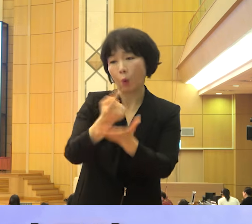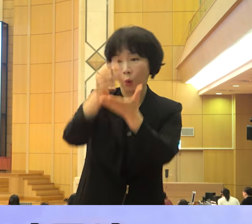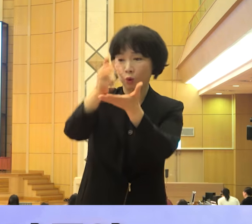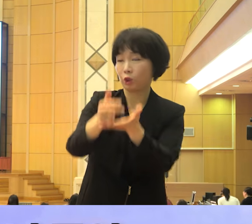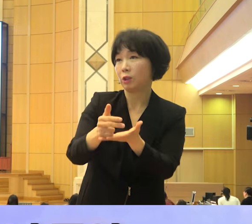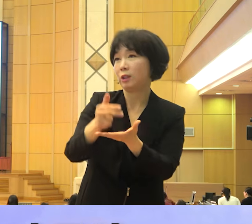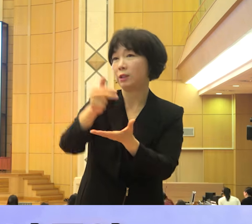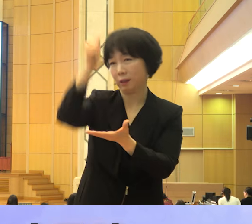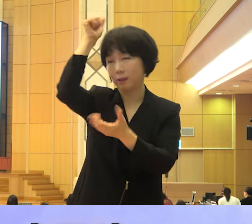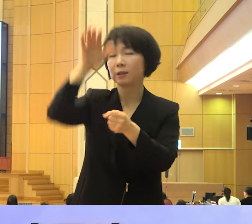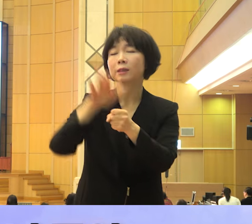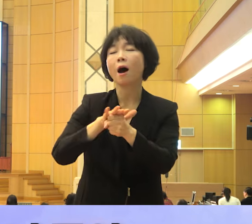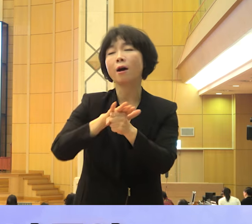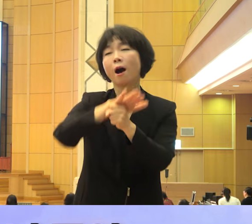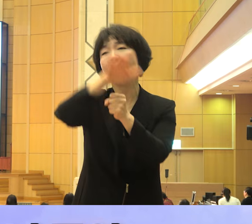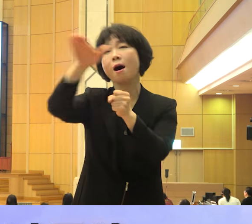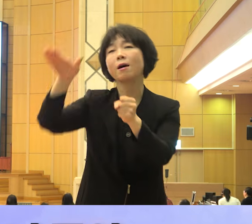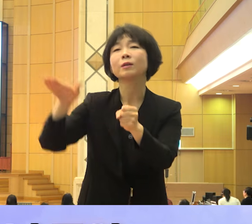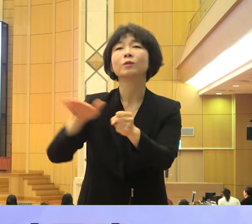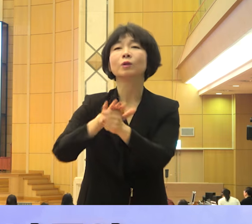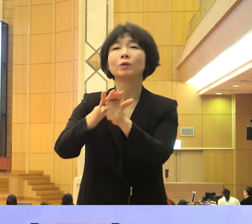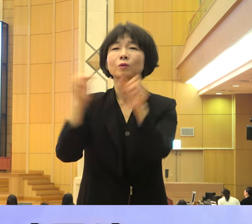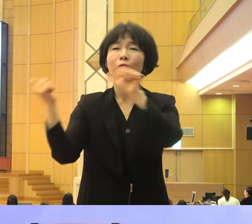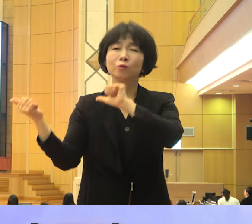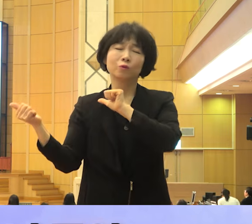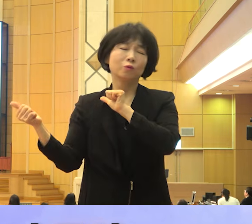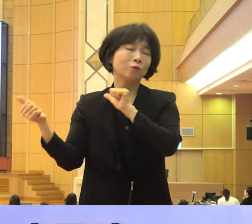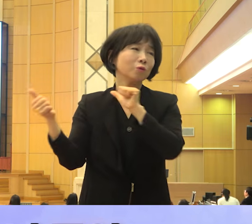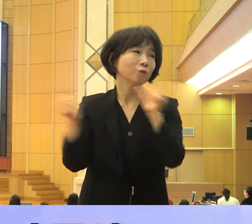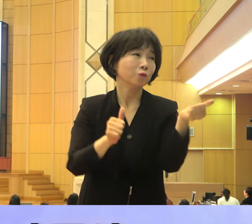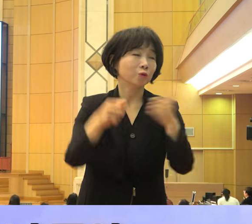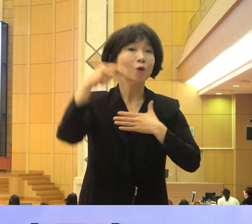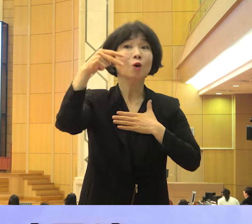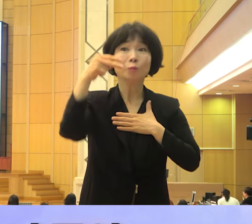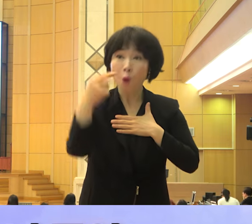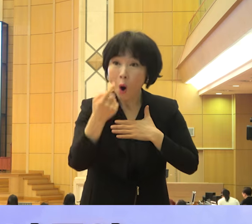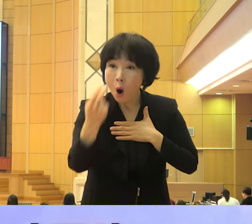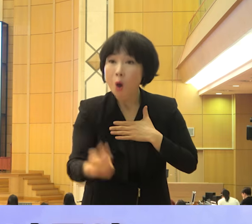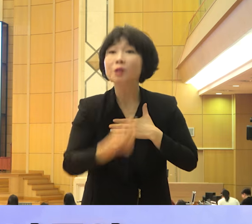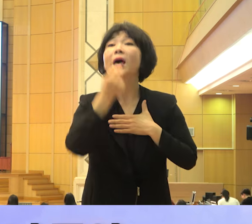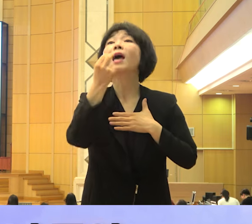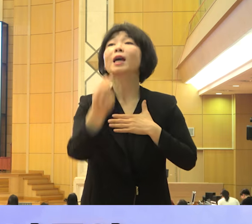다시 오실 그 사랑, 죽음도